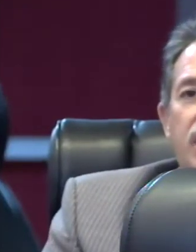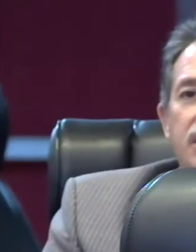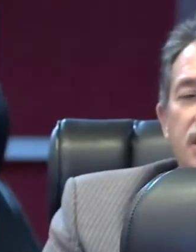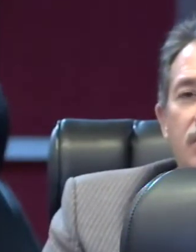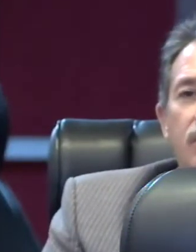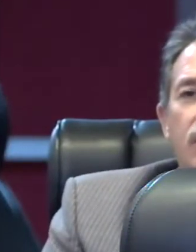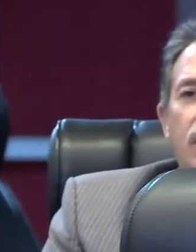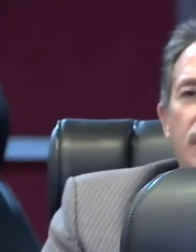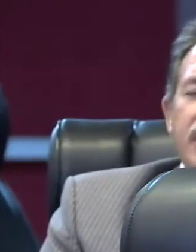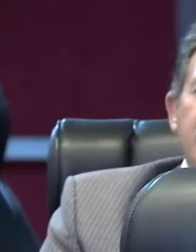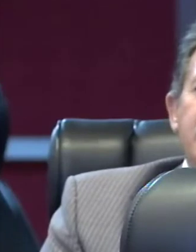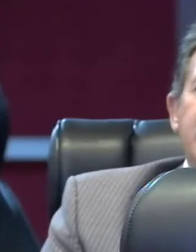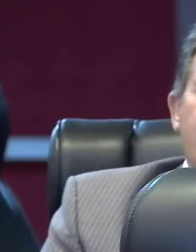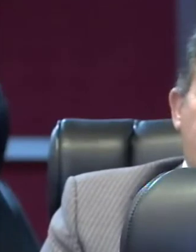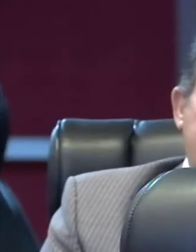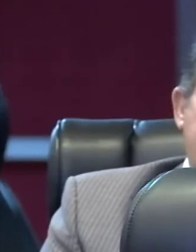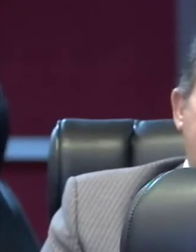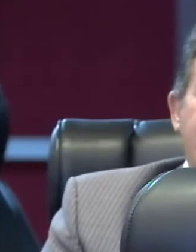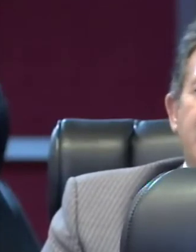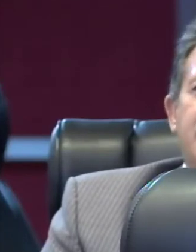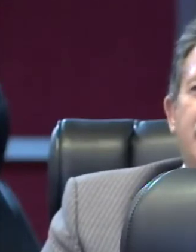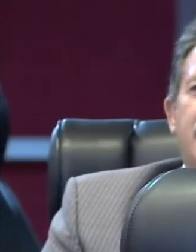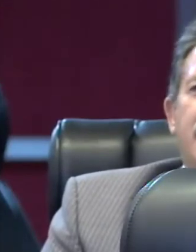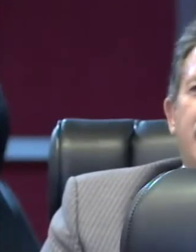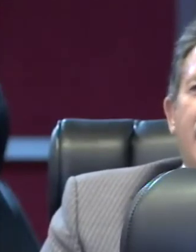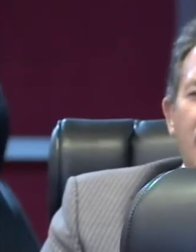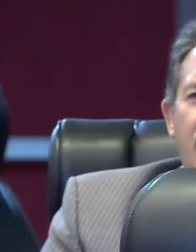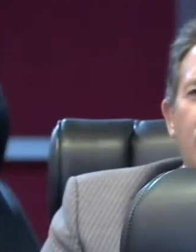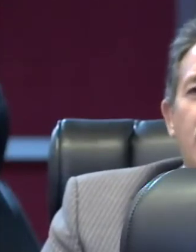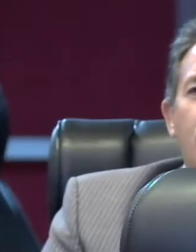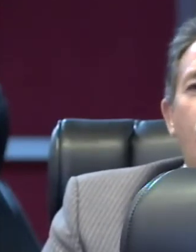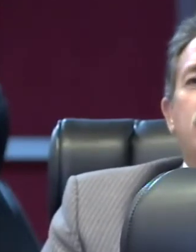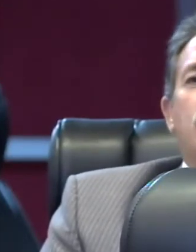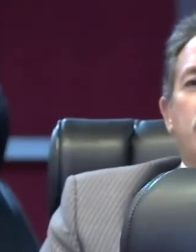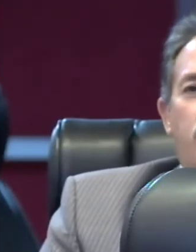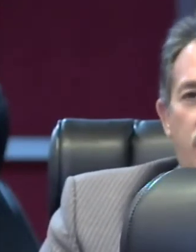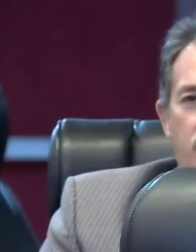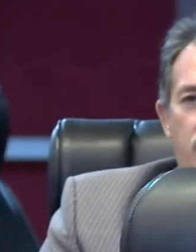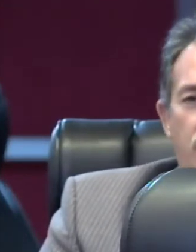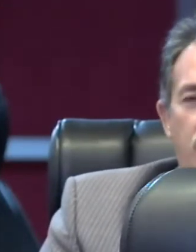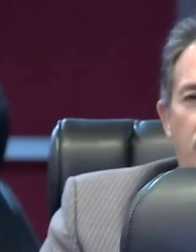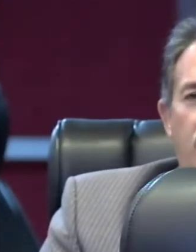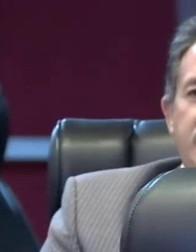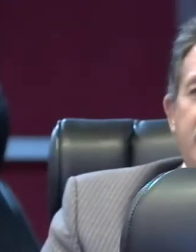os meios de comunicação e dizer a Vossa Excelência, é claro que nós